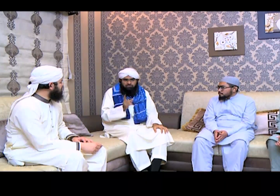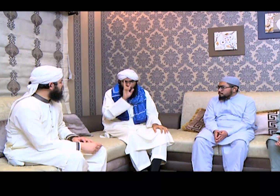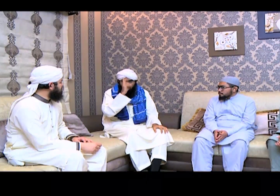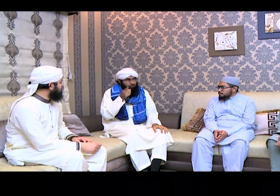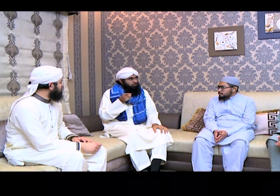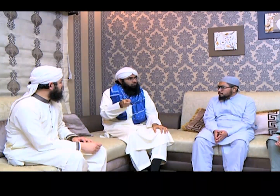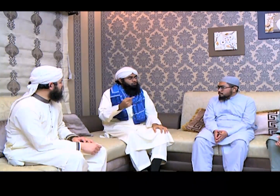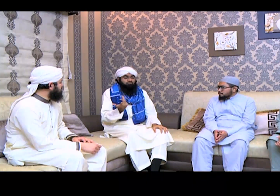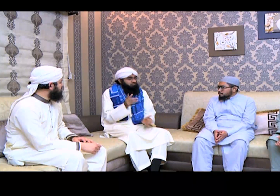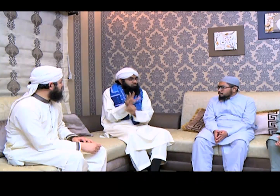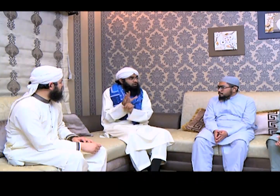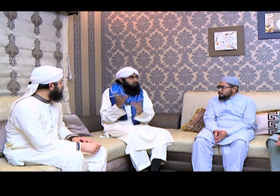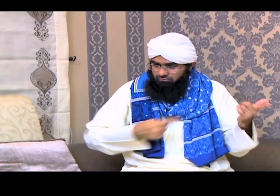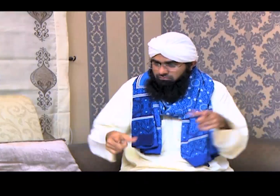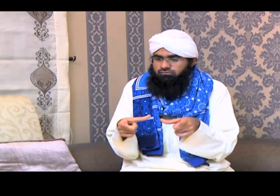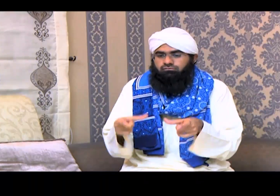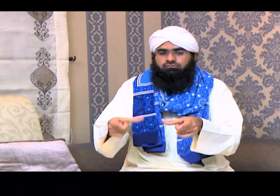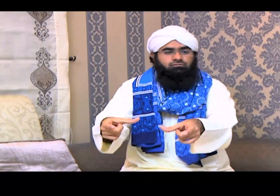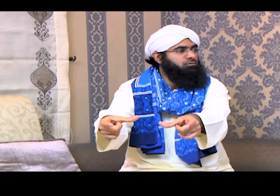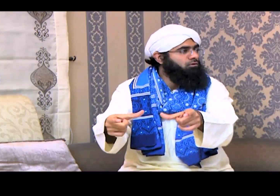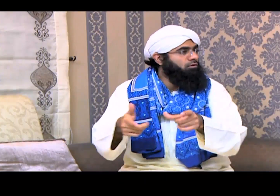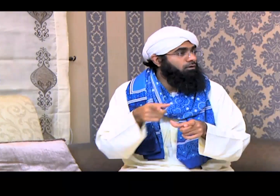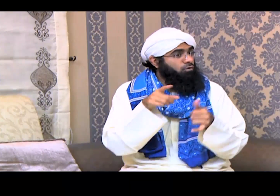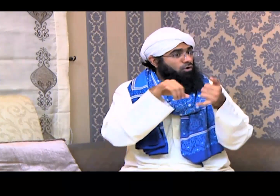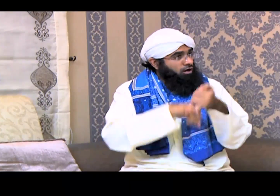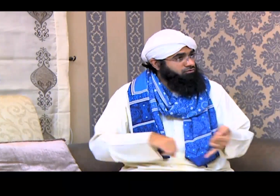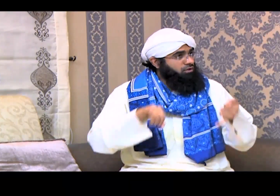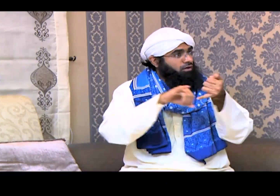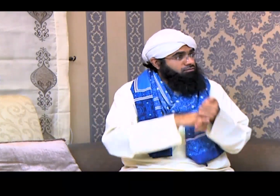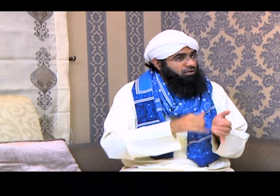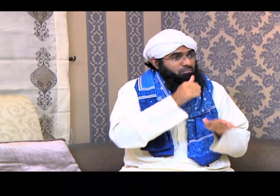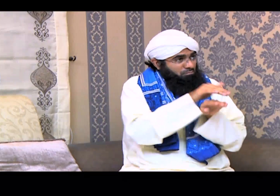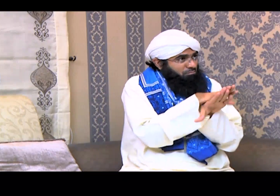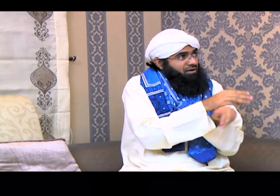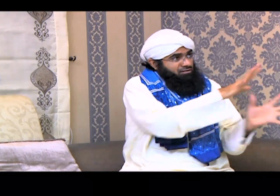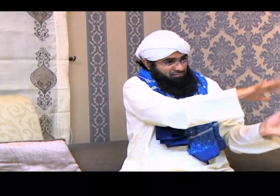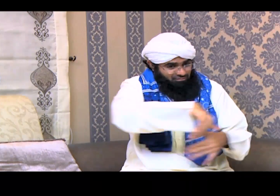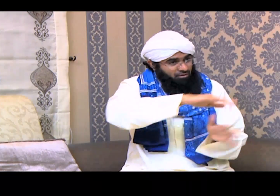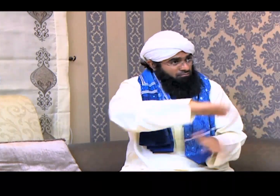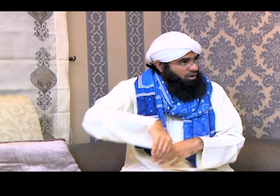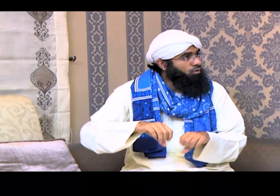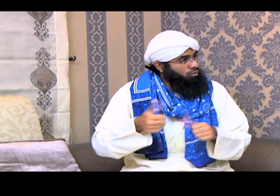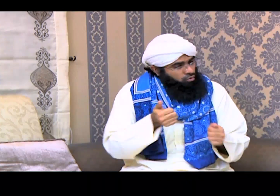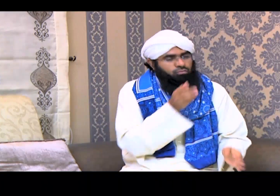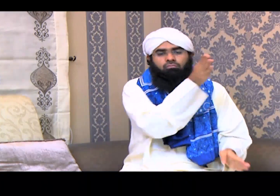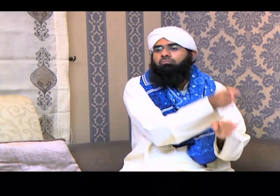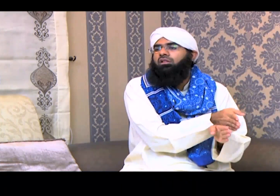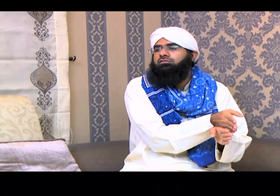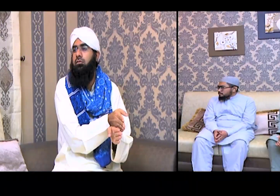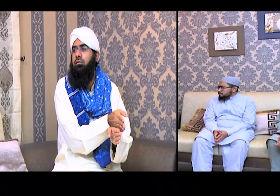نکال کر چند حوض بنا لو، جب ہفتے کے دن ان نالیوں کے ذریعے مچھلیاں حوض میں آ جائیں تو نالیوں کا منہ بند کر دو، اس